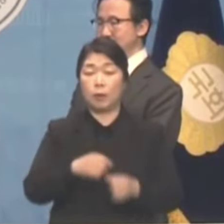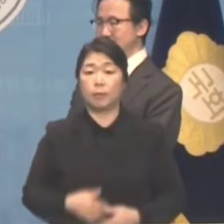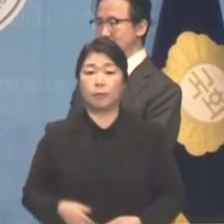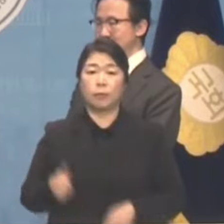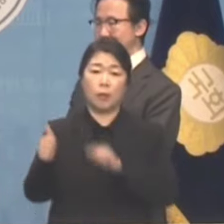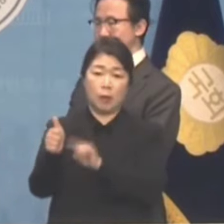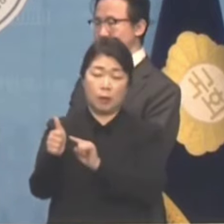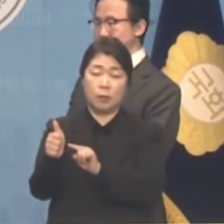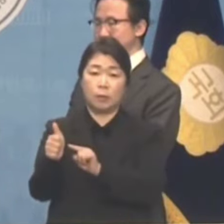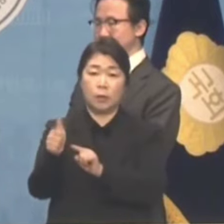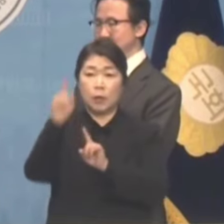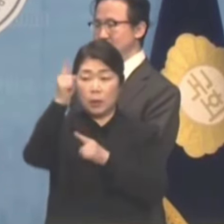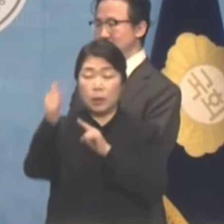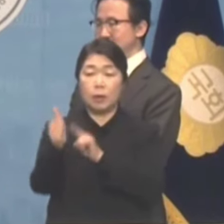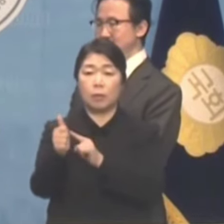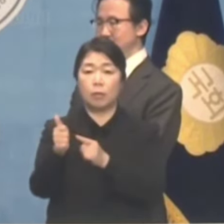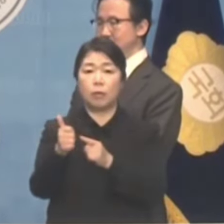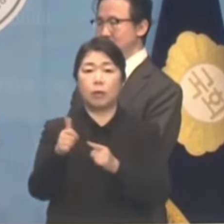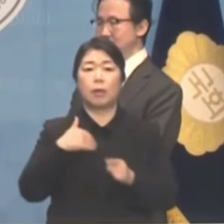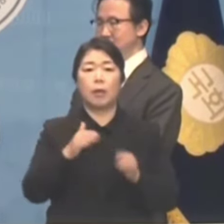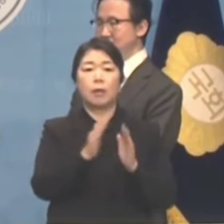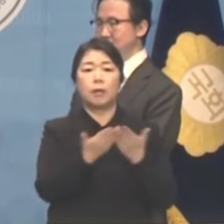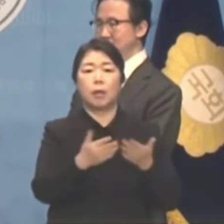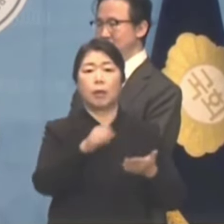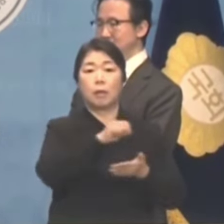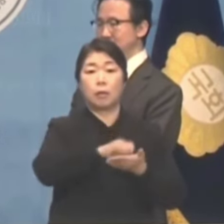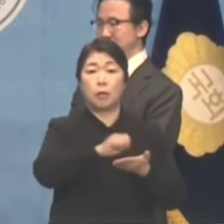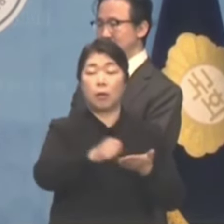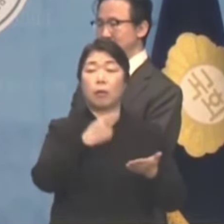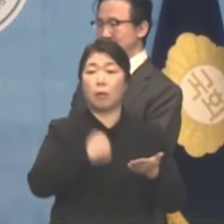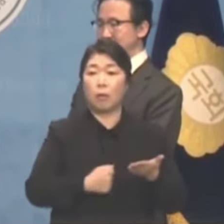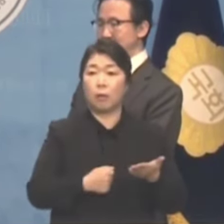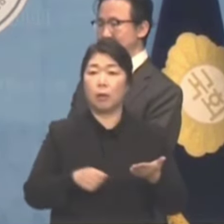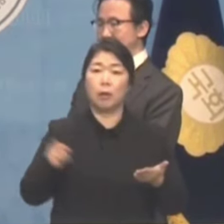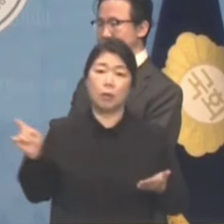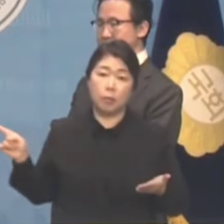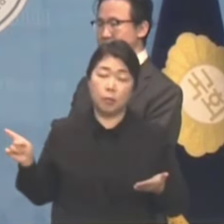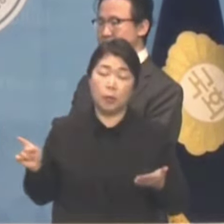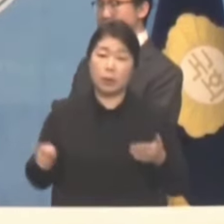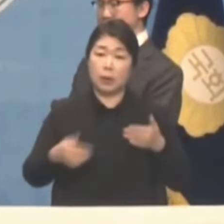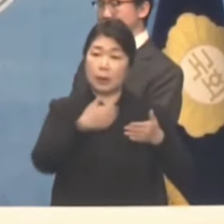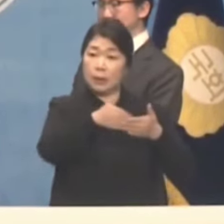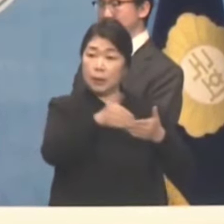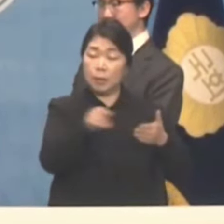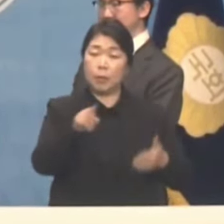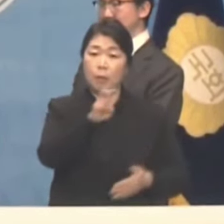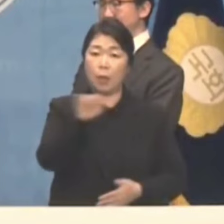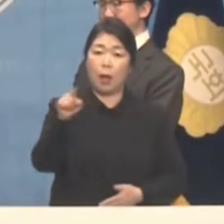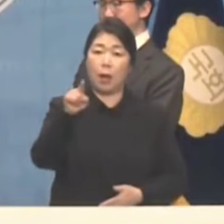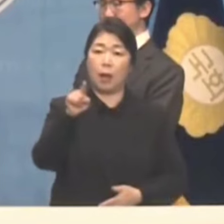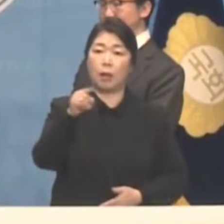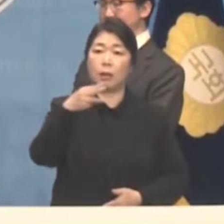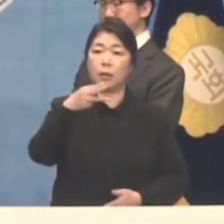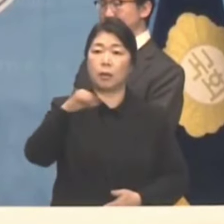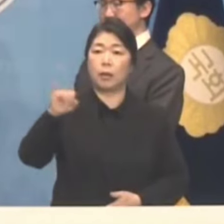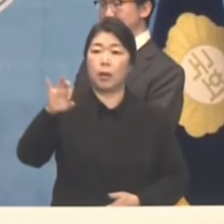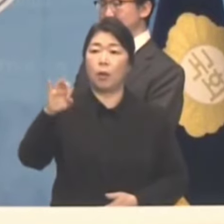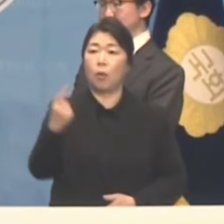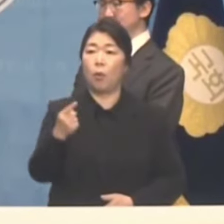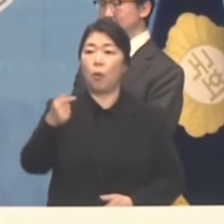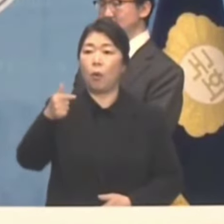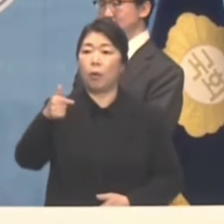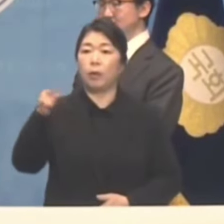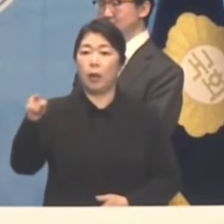책 썼 썼던 표지 그림이 바로 마리오네트 수많은